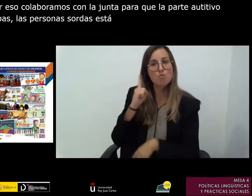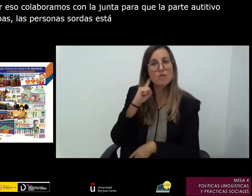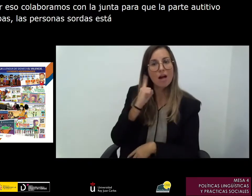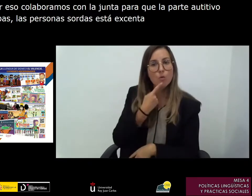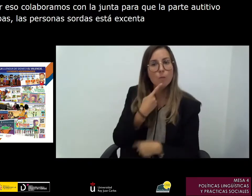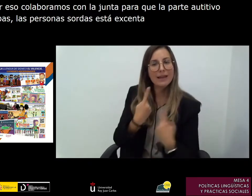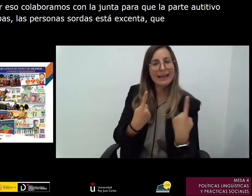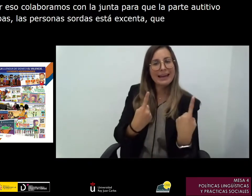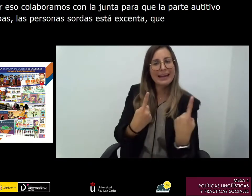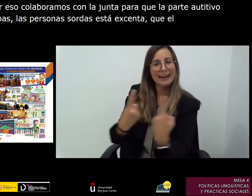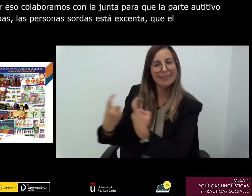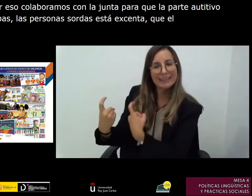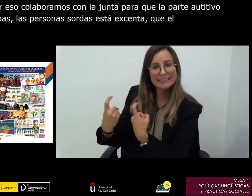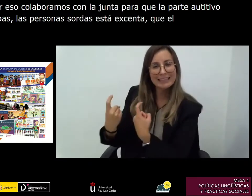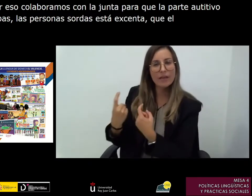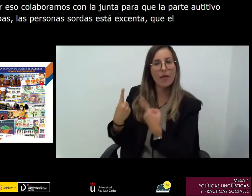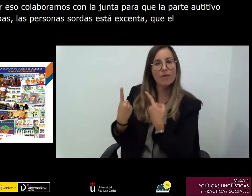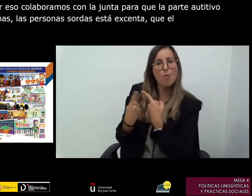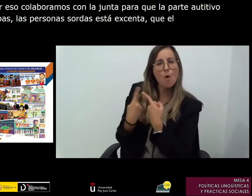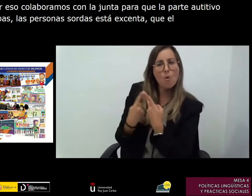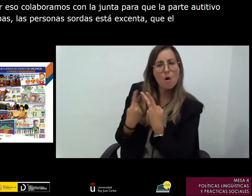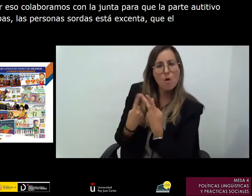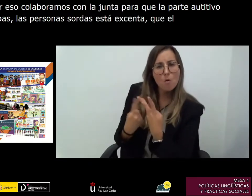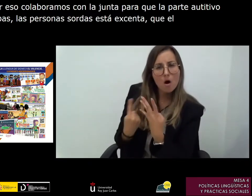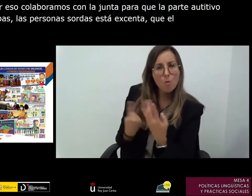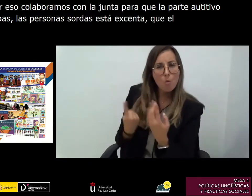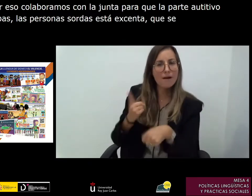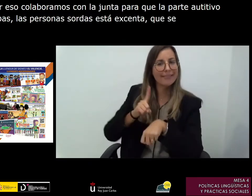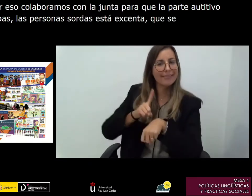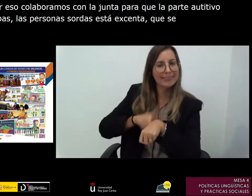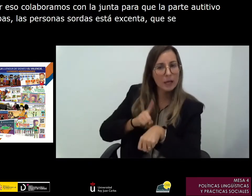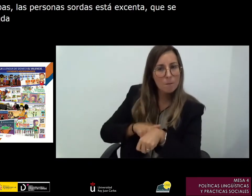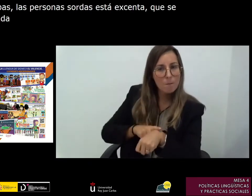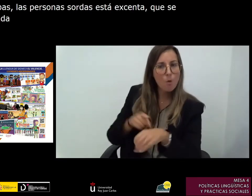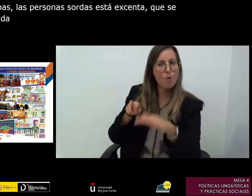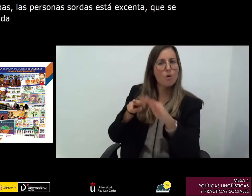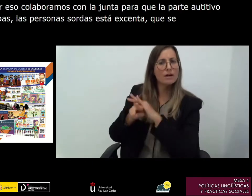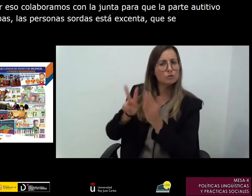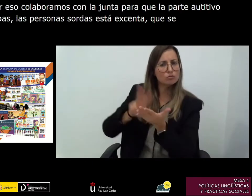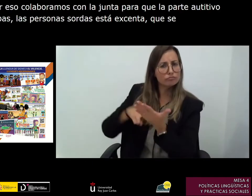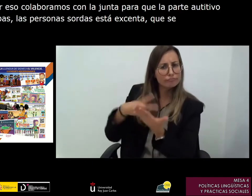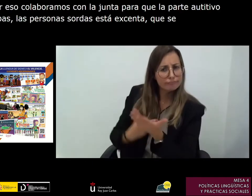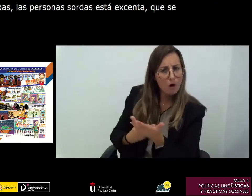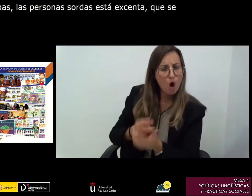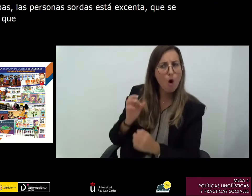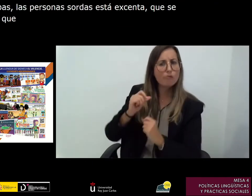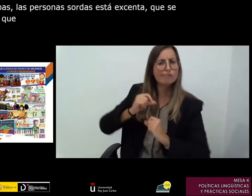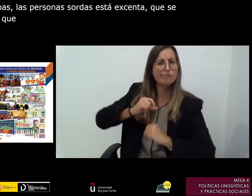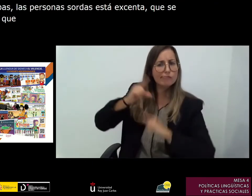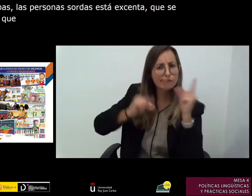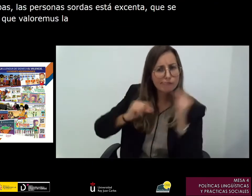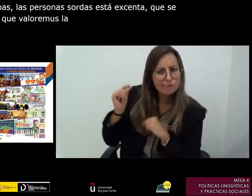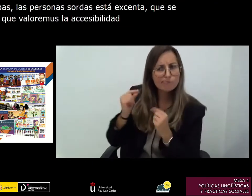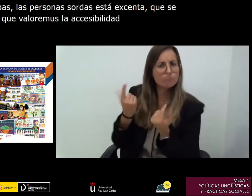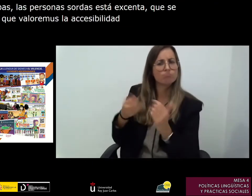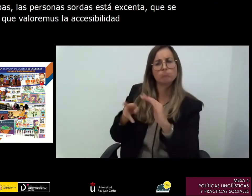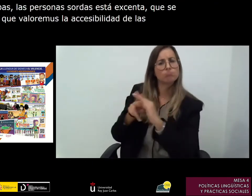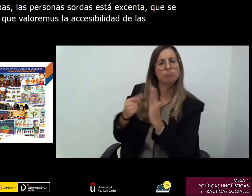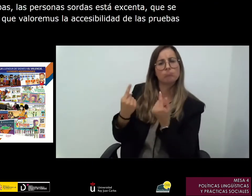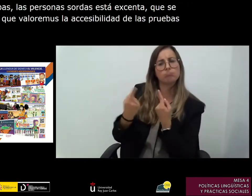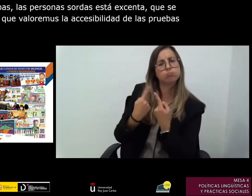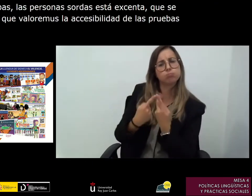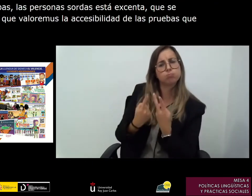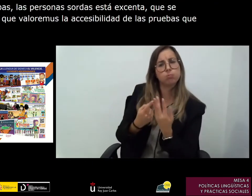y diagnostiquemos las necesidades de accesibilidad a las pruebas que van a tener estas personas sordas, como es ampliación del